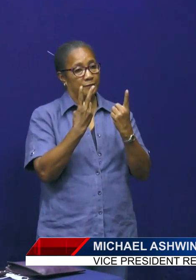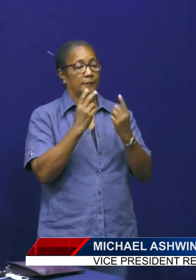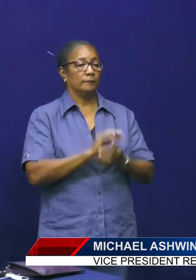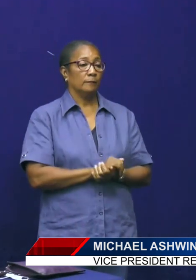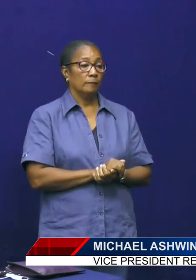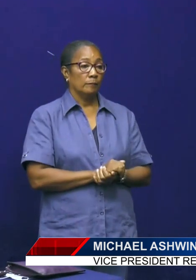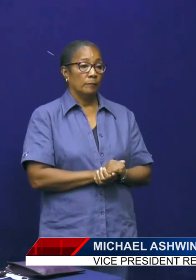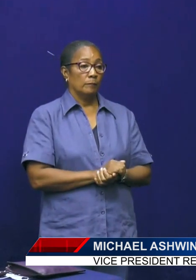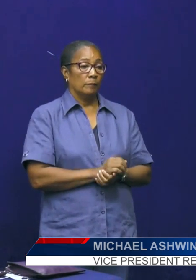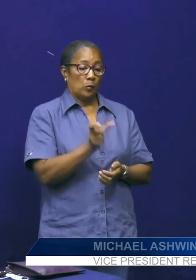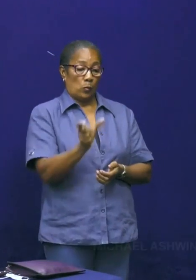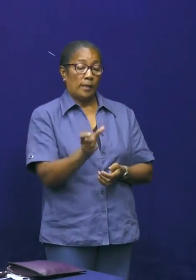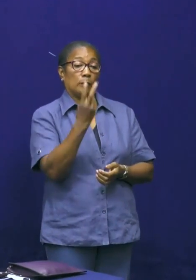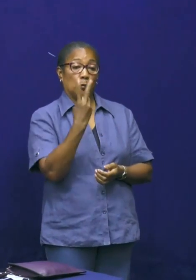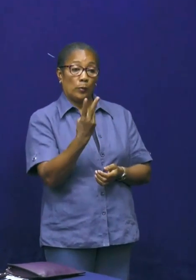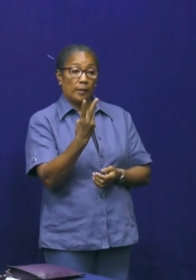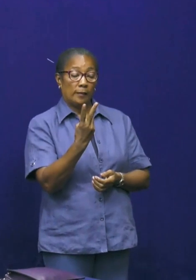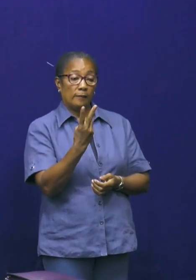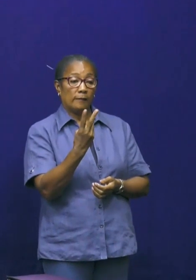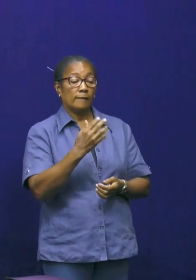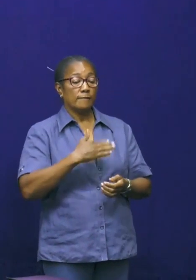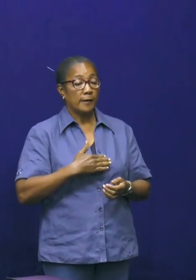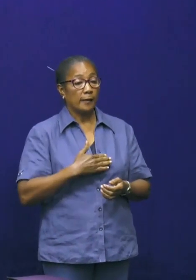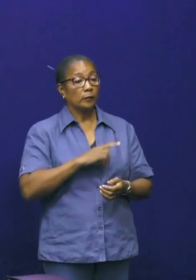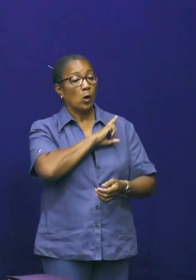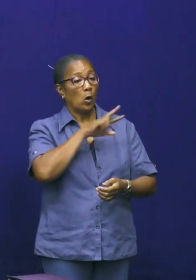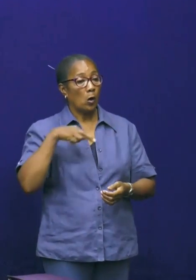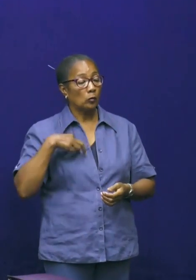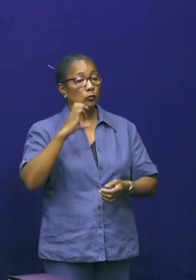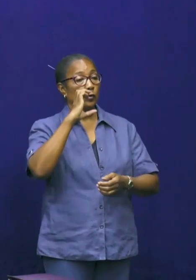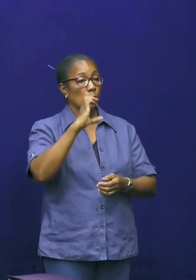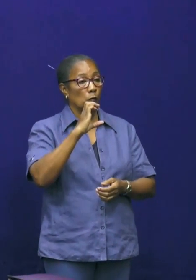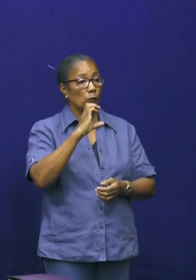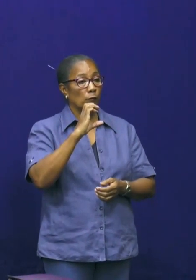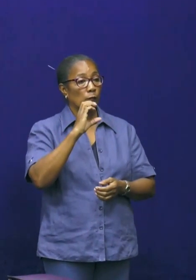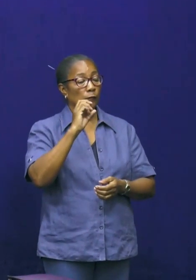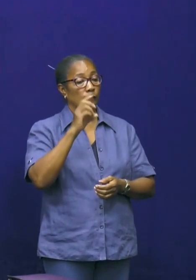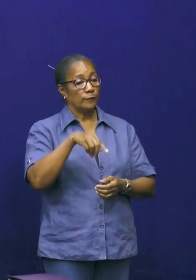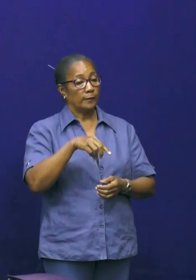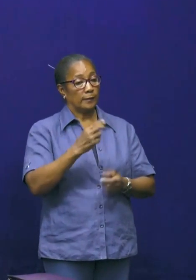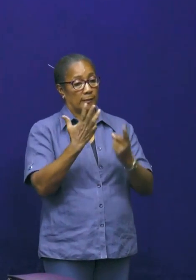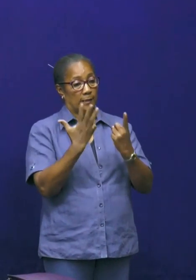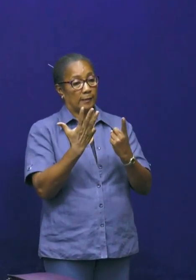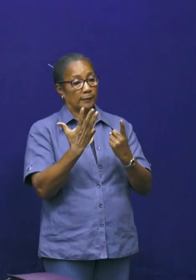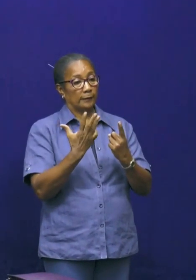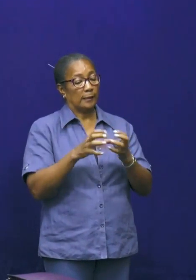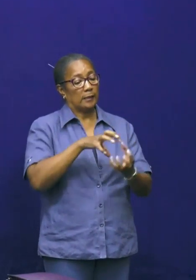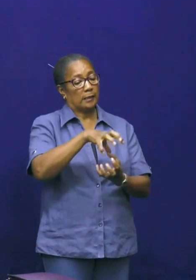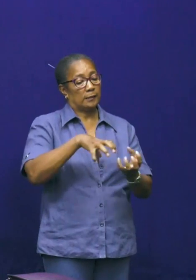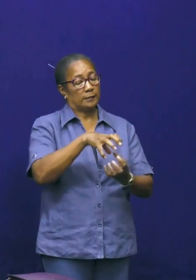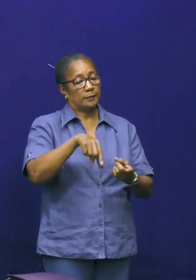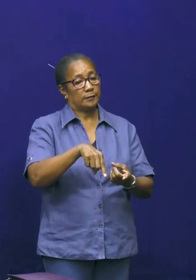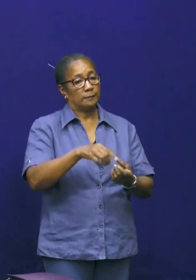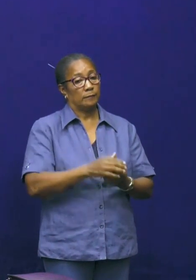week twee van onze COVID-19 crisis, als we het zo mogen noemen.